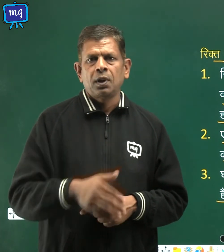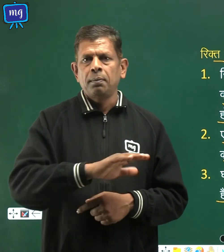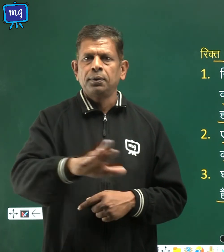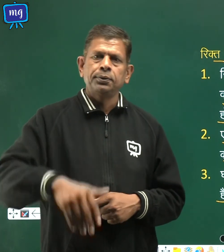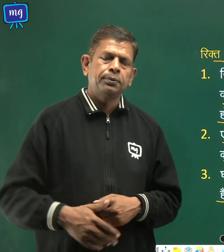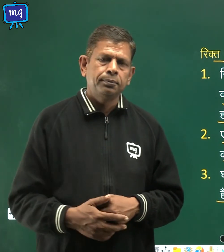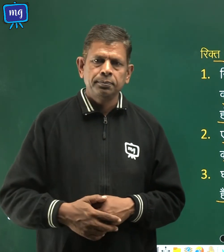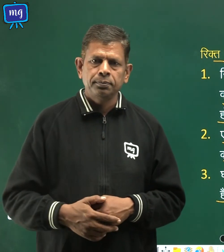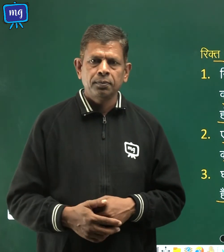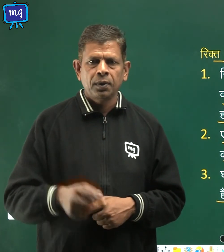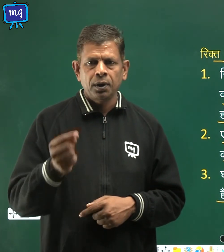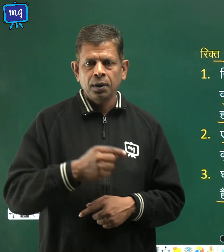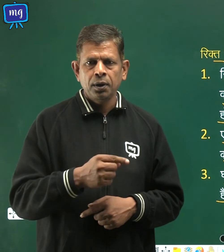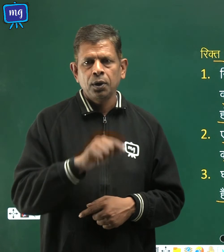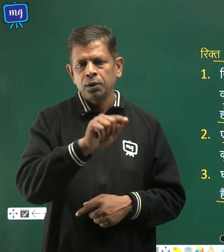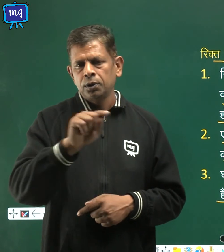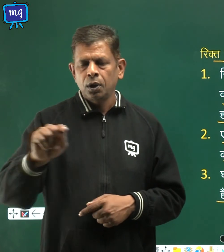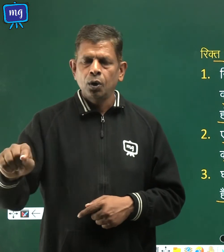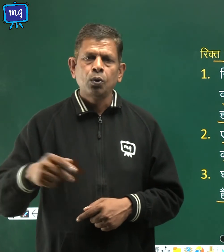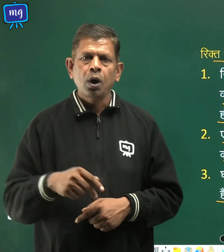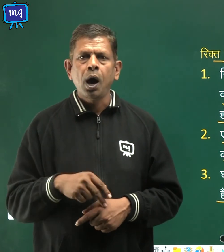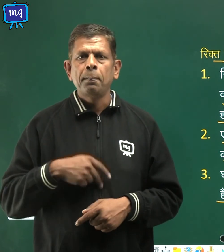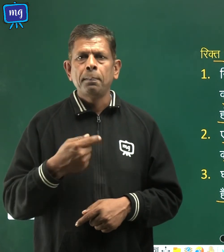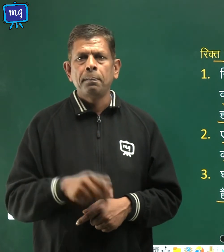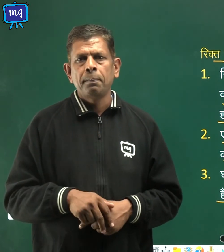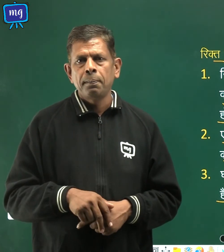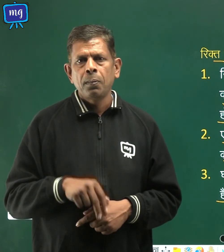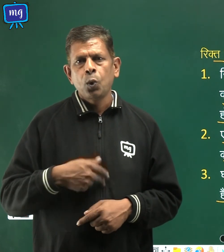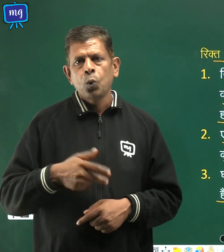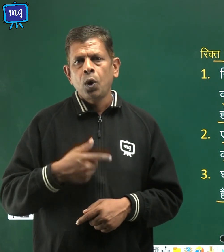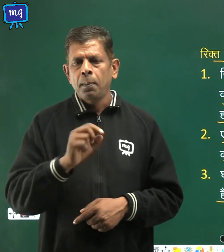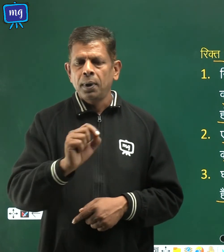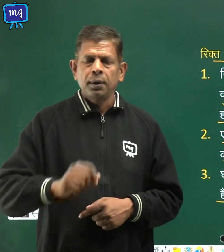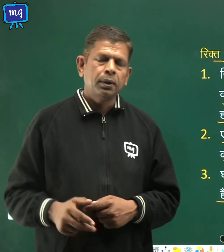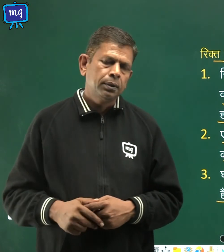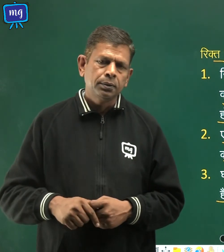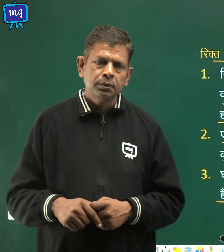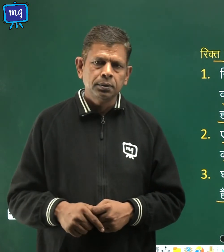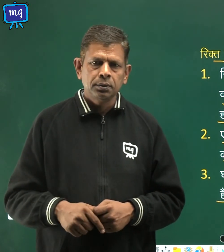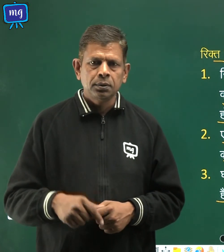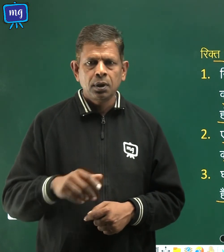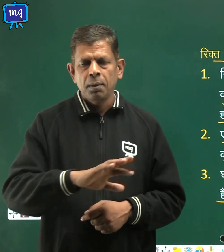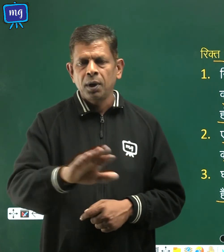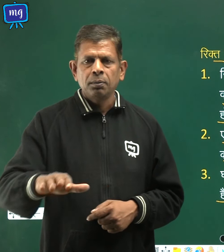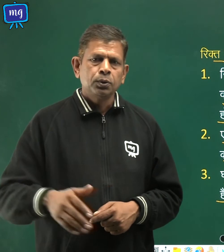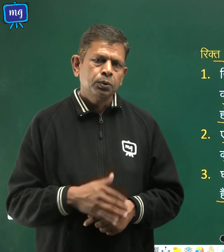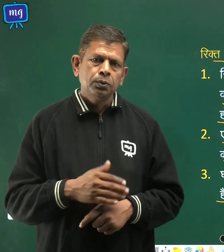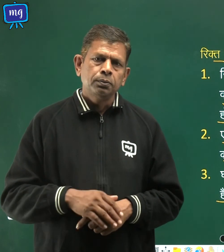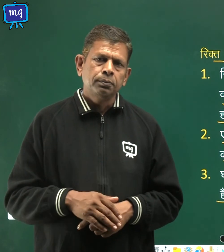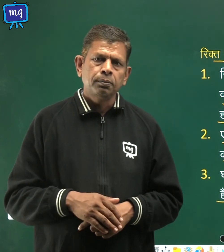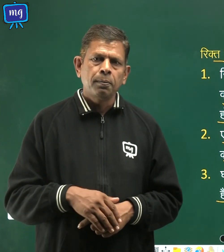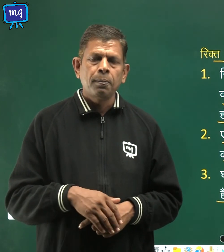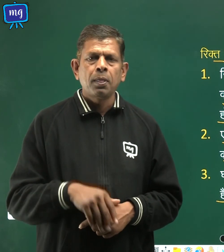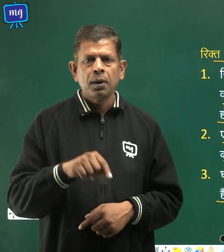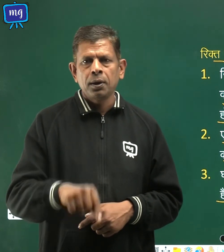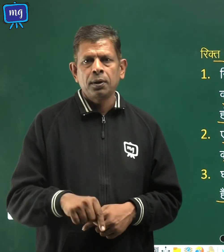बच्चों, तो इन रिक्त स्थानों को आप स्वयं भरना। प्यारे बच्चों, अब